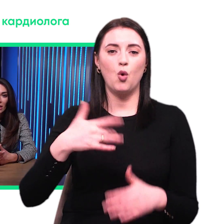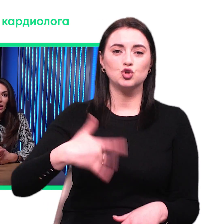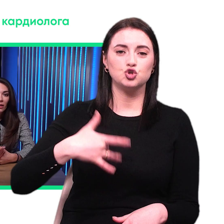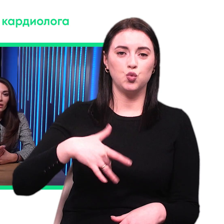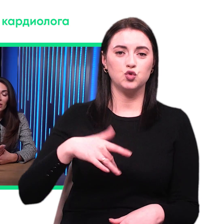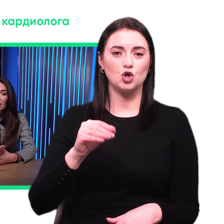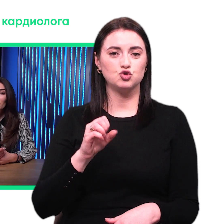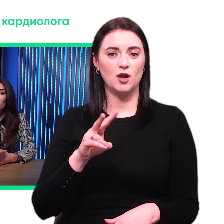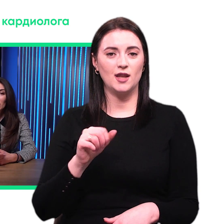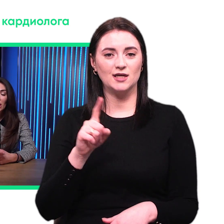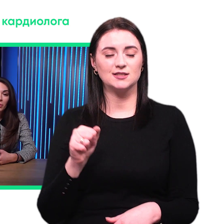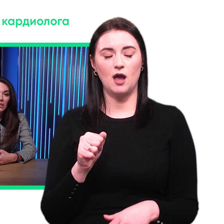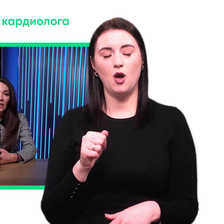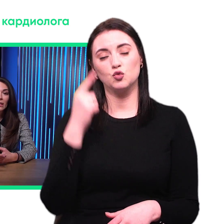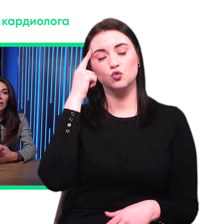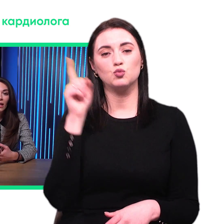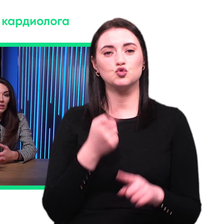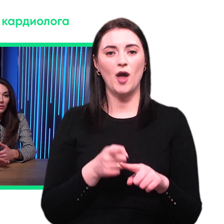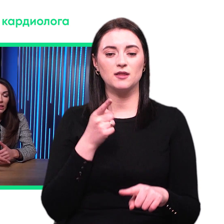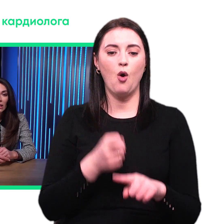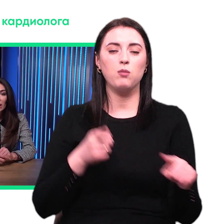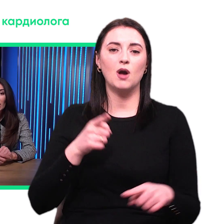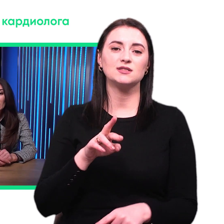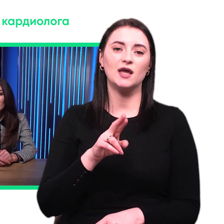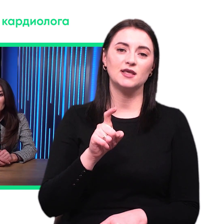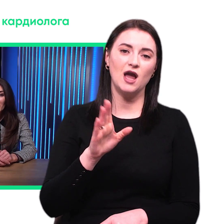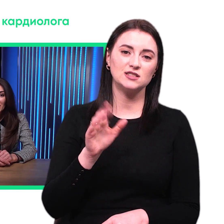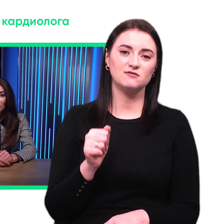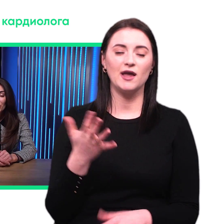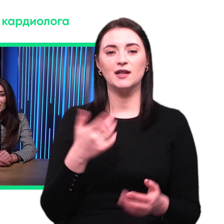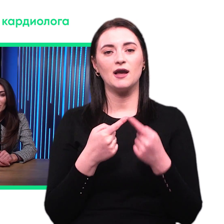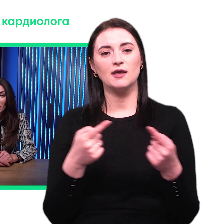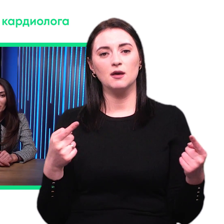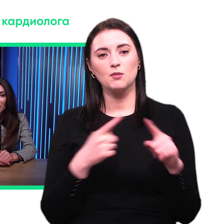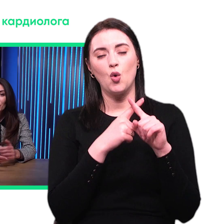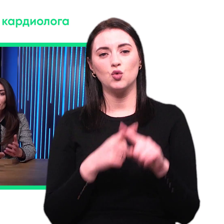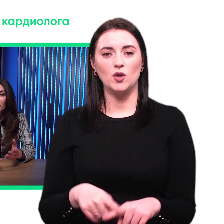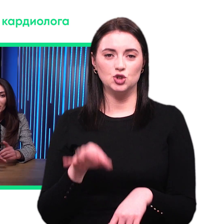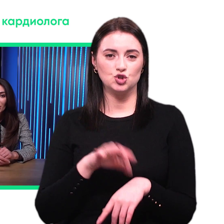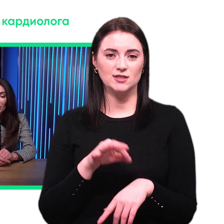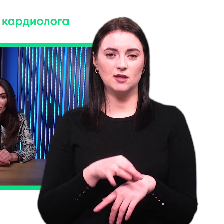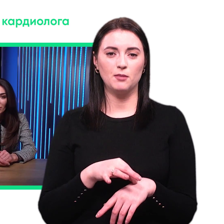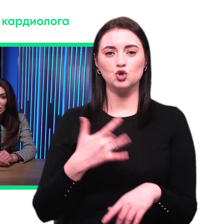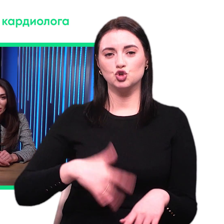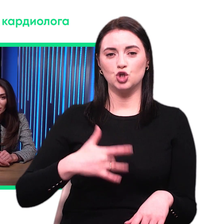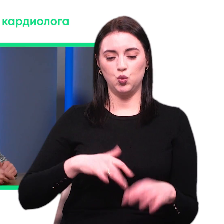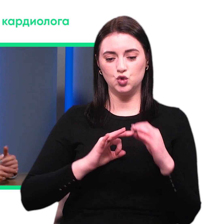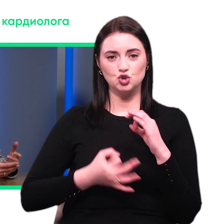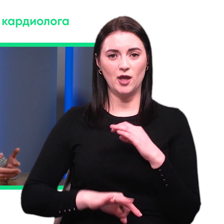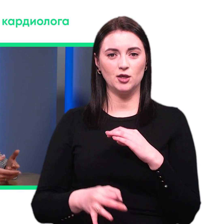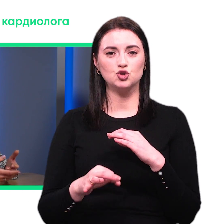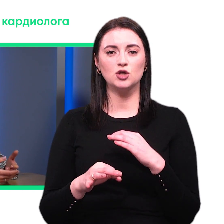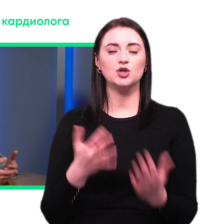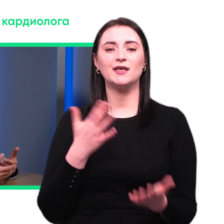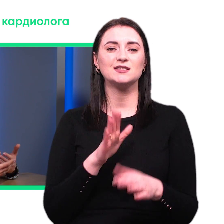железе, расценивают это как обострение язвы или каких-либо хронических заболеваний желудочно-кишечного тракта.